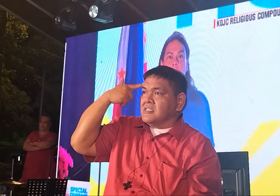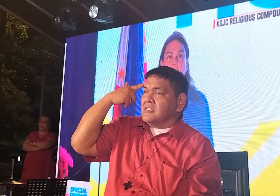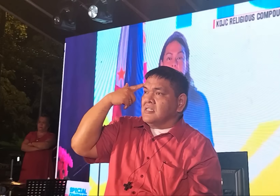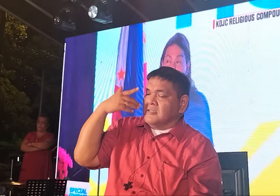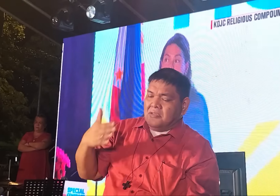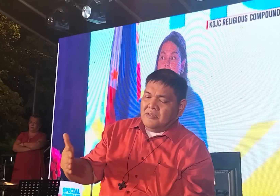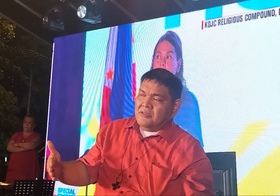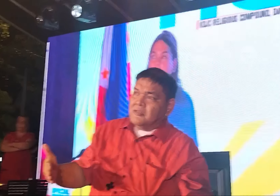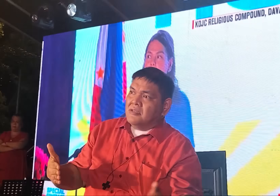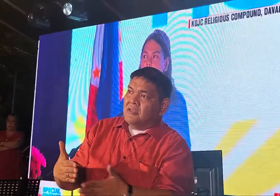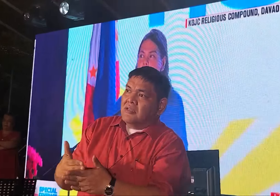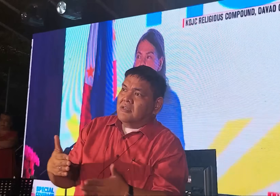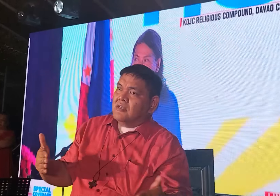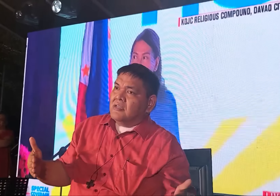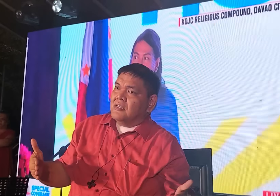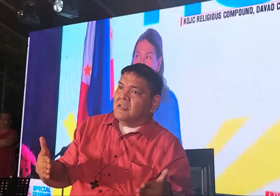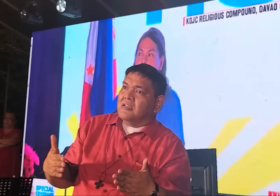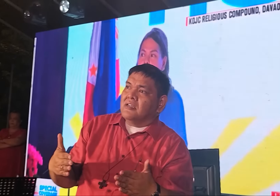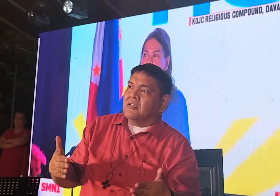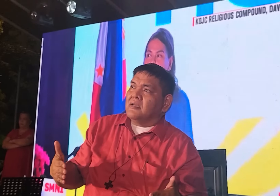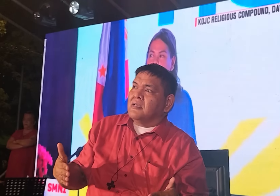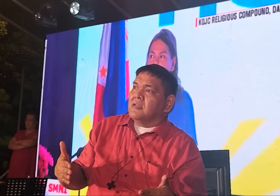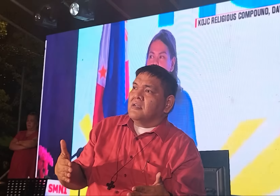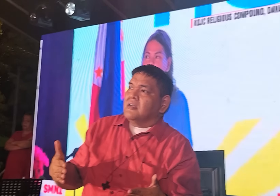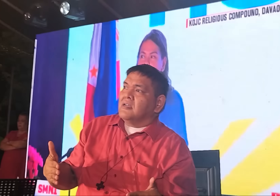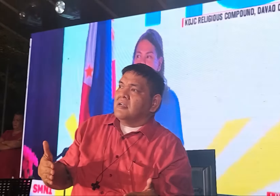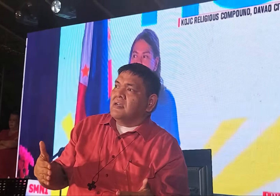mo dayuhan na superpower.